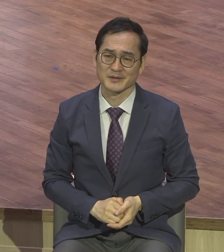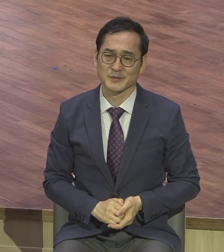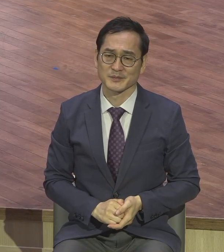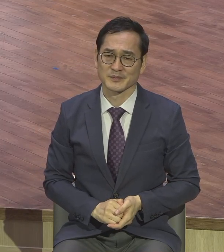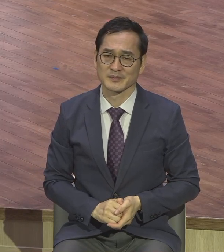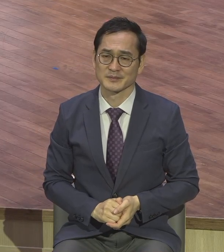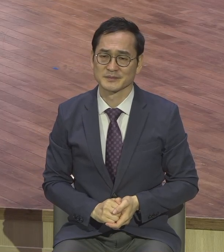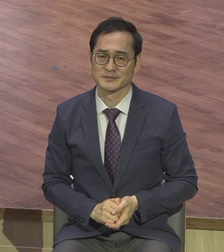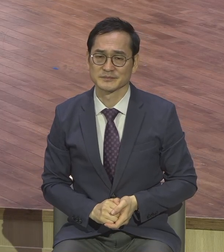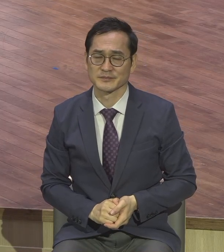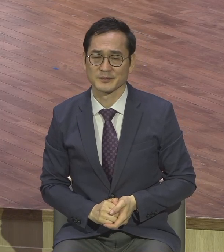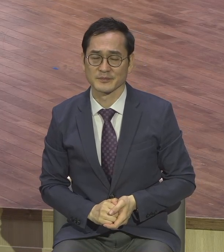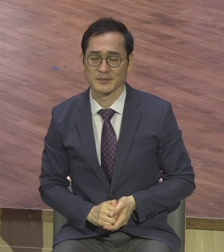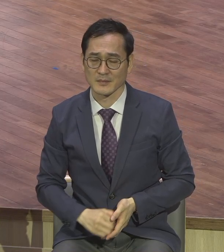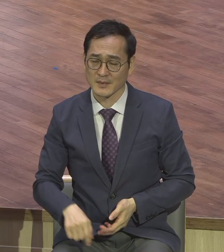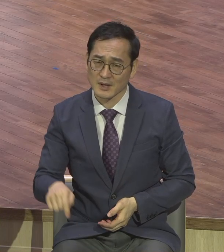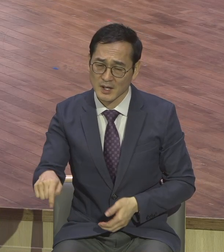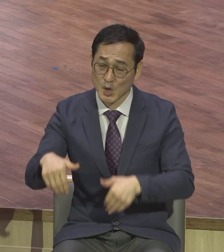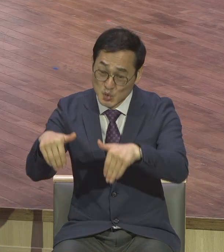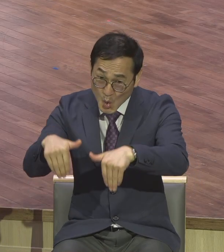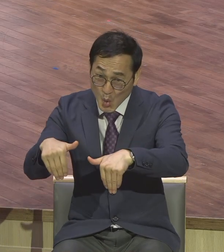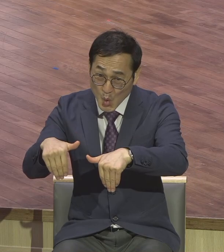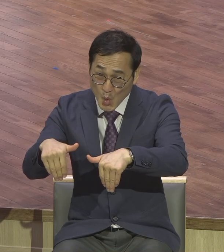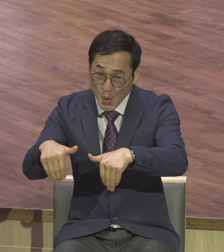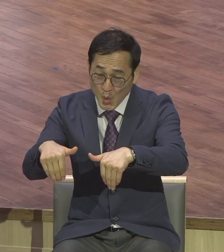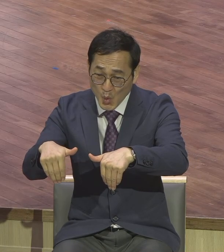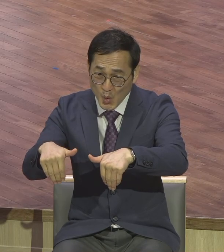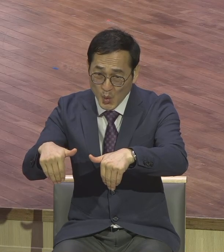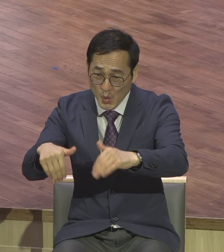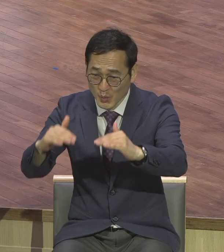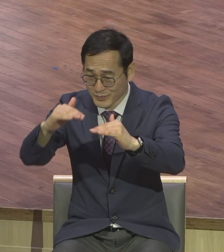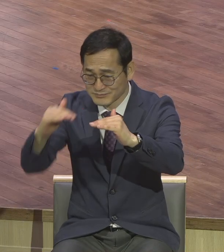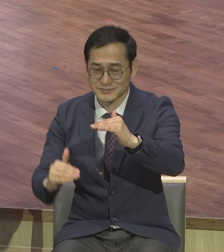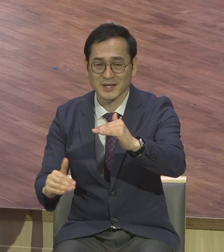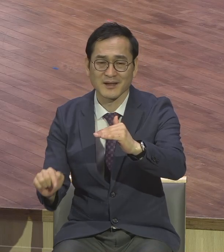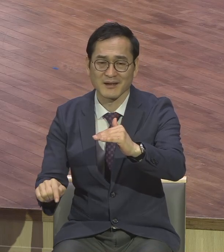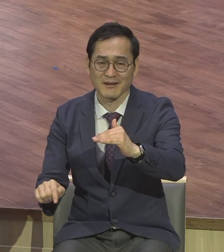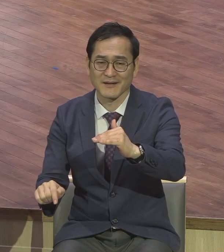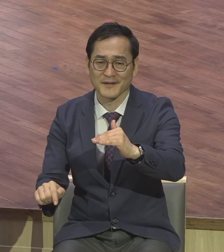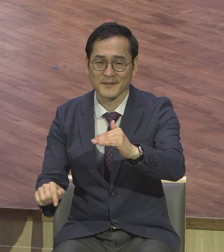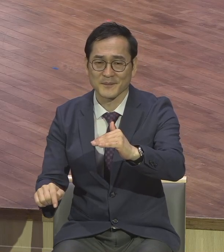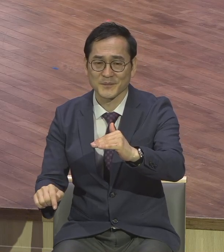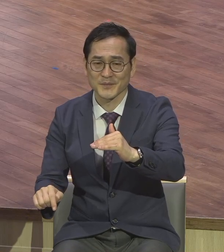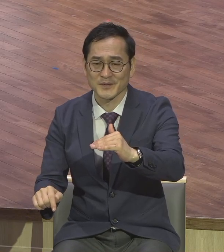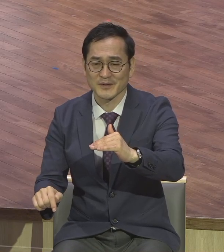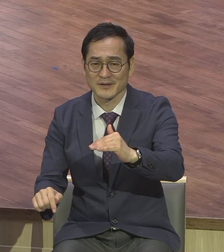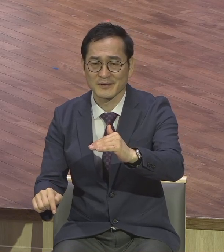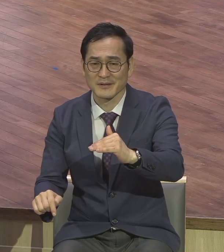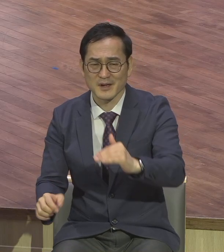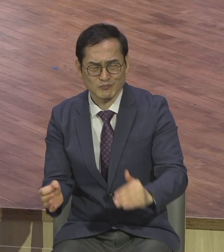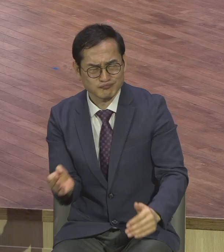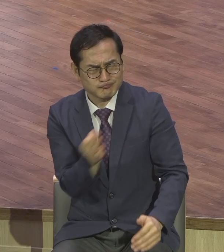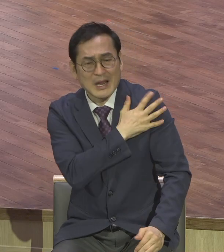그렇게 됐어요. 쉽게 말해서 종보다 나을 것이 없는 그런 수준이었어요.